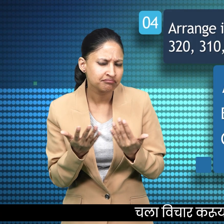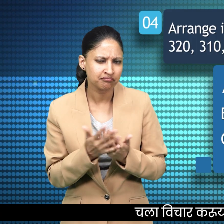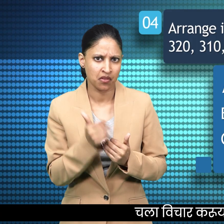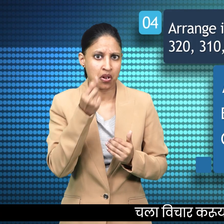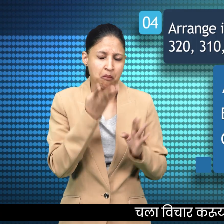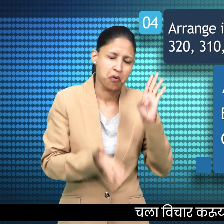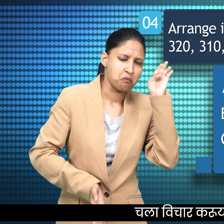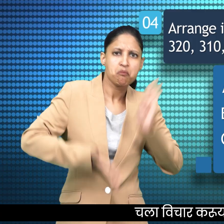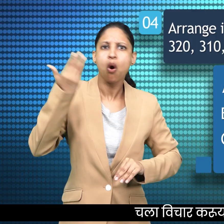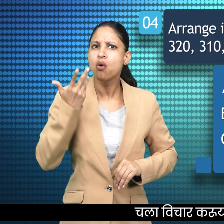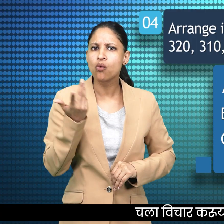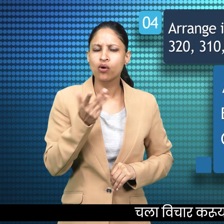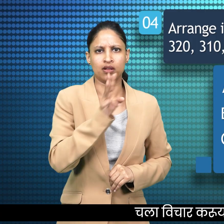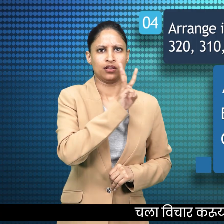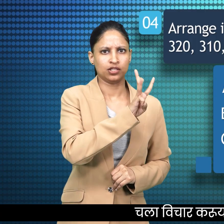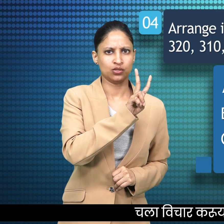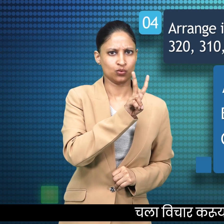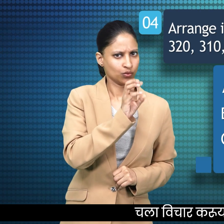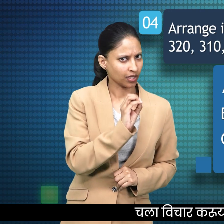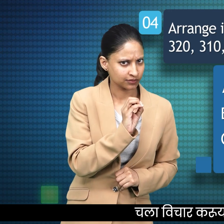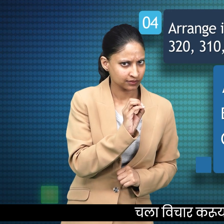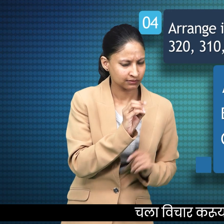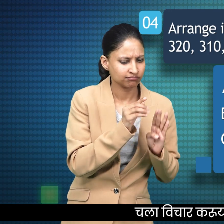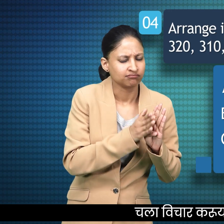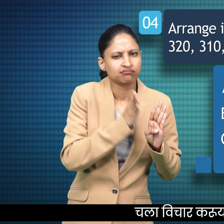चला विचार करूया. सर्वात मोठे म्हणजे 320,